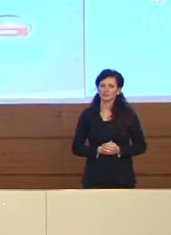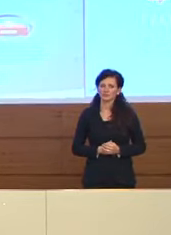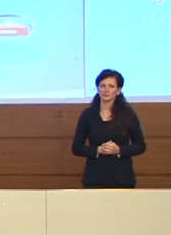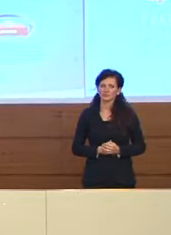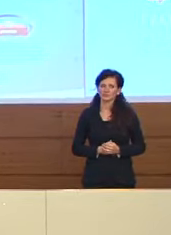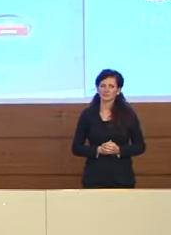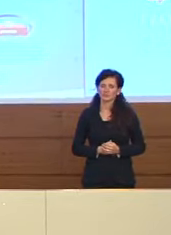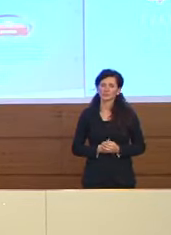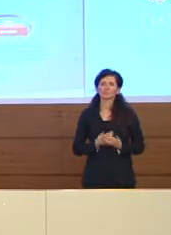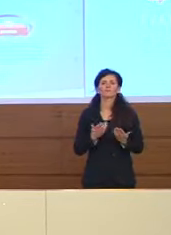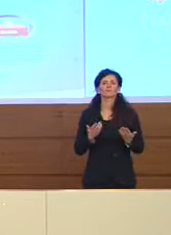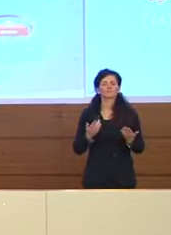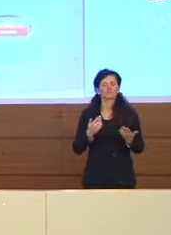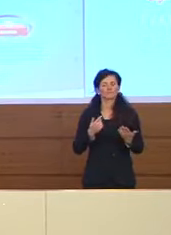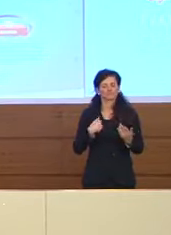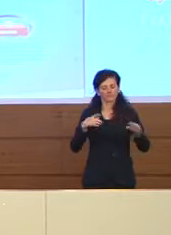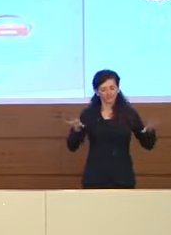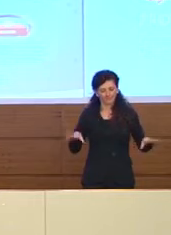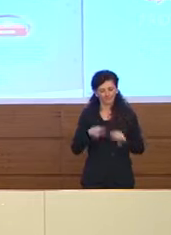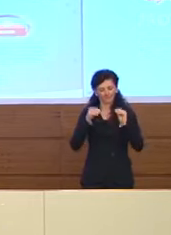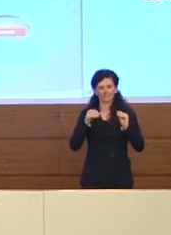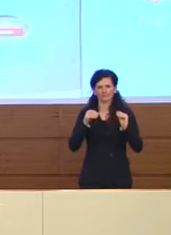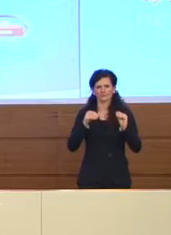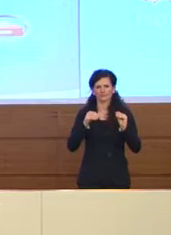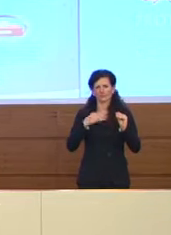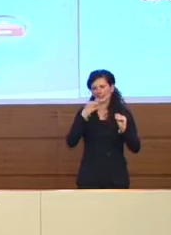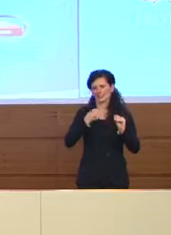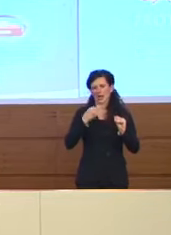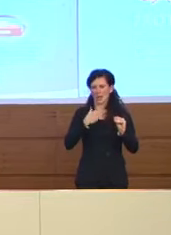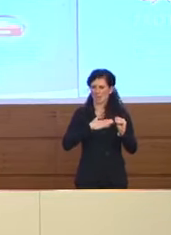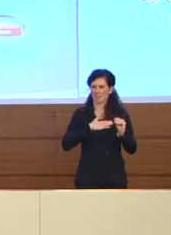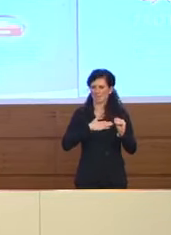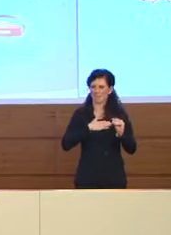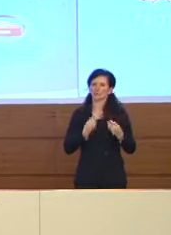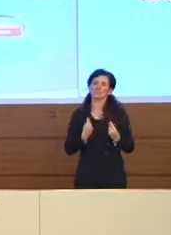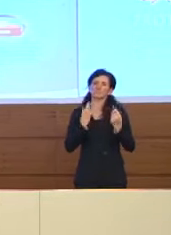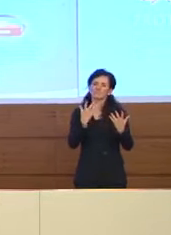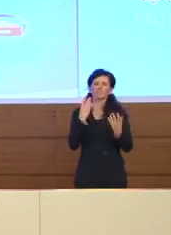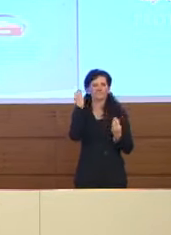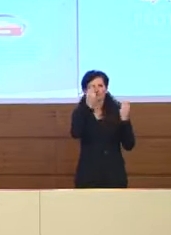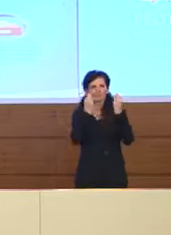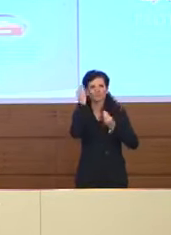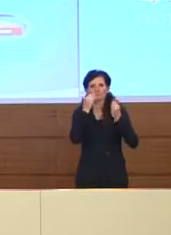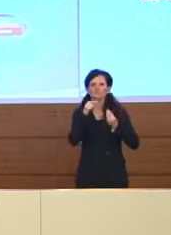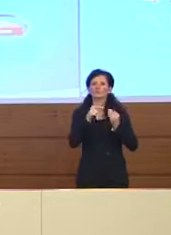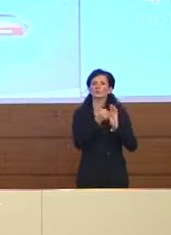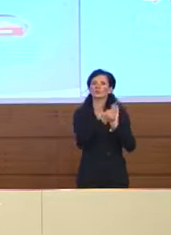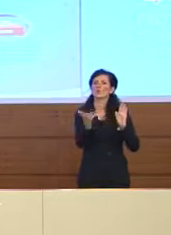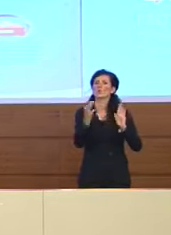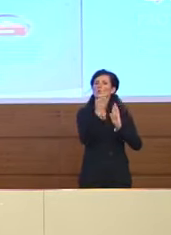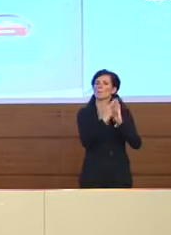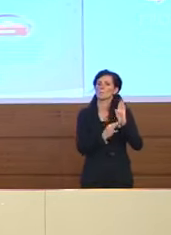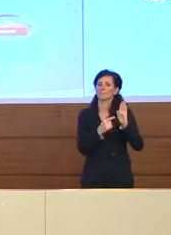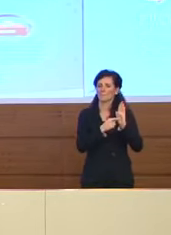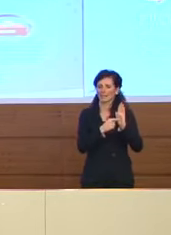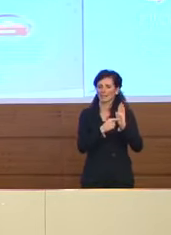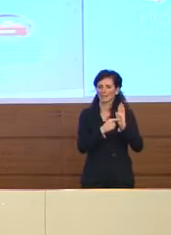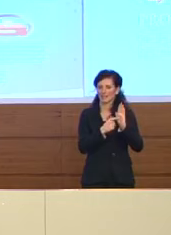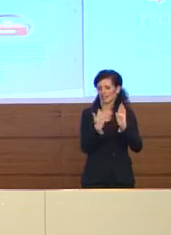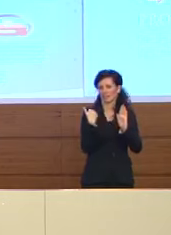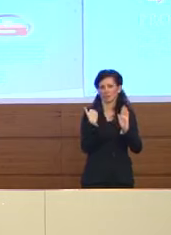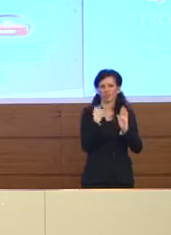da una riflessione sui numeri che appena presentato il dottor